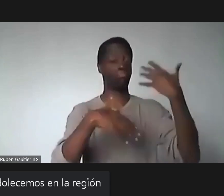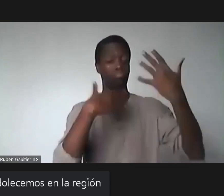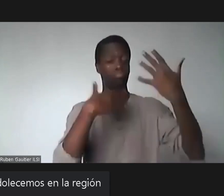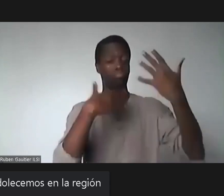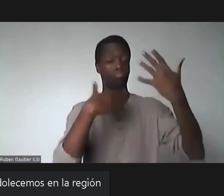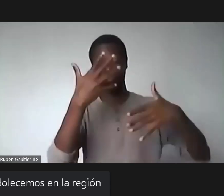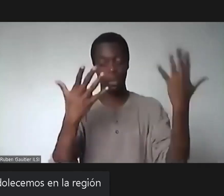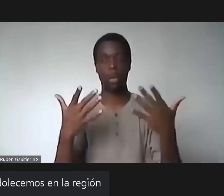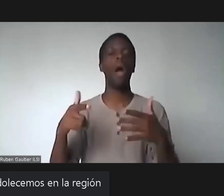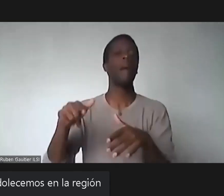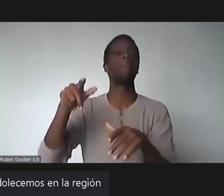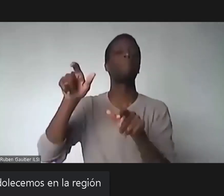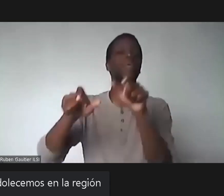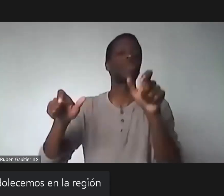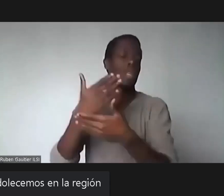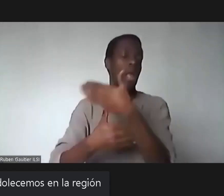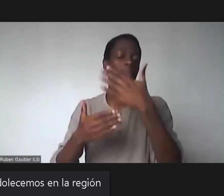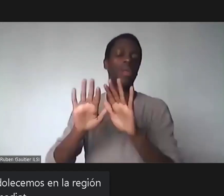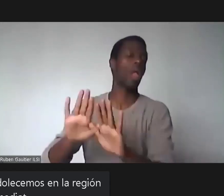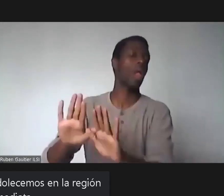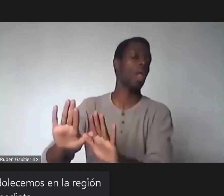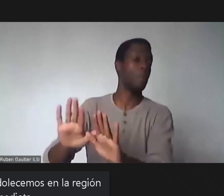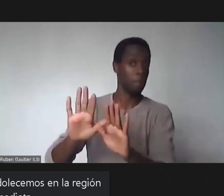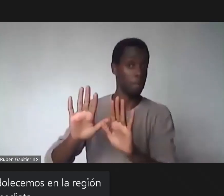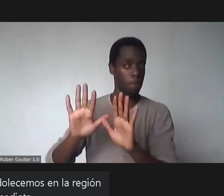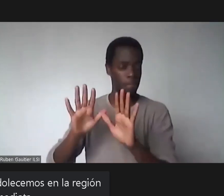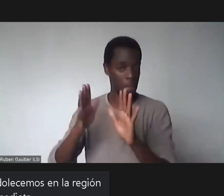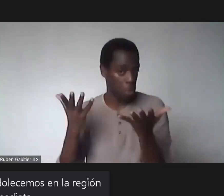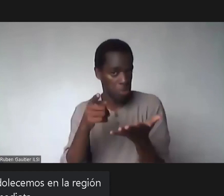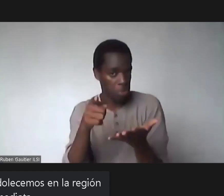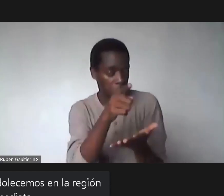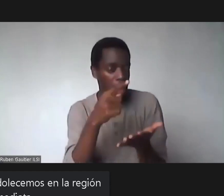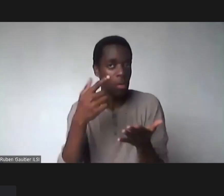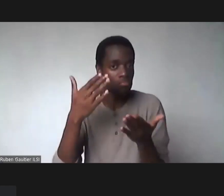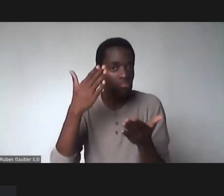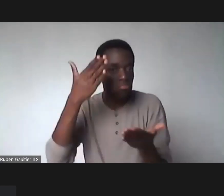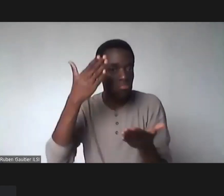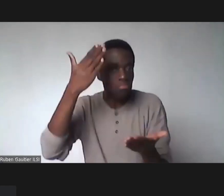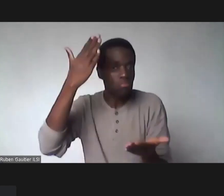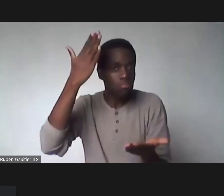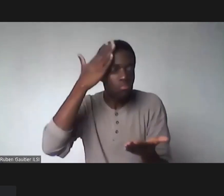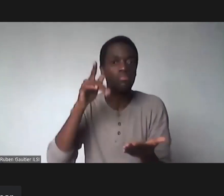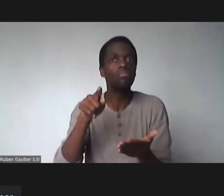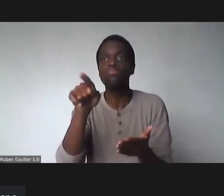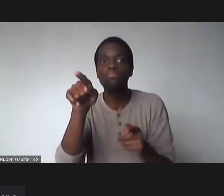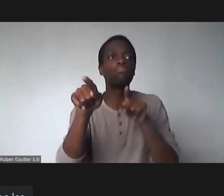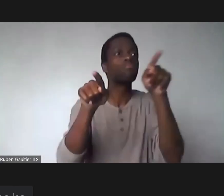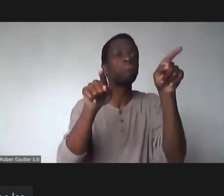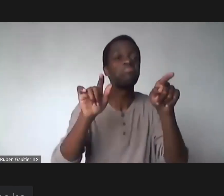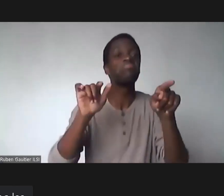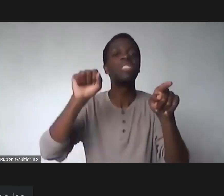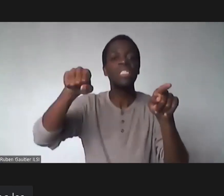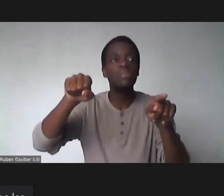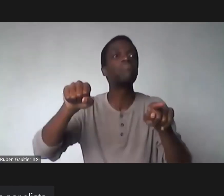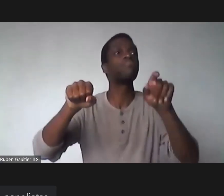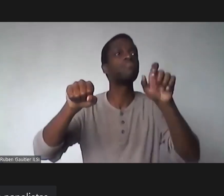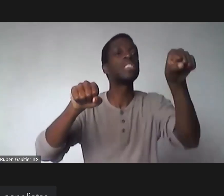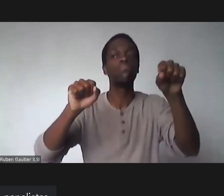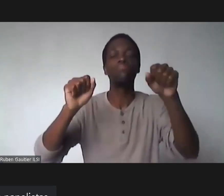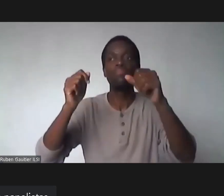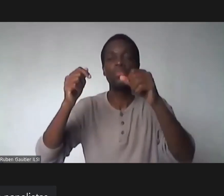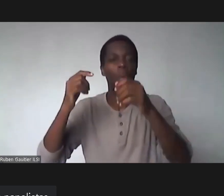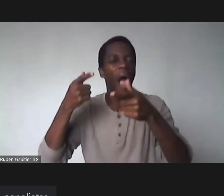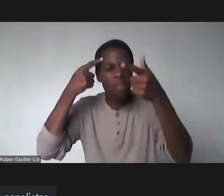que hayan escuchado o conocido. Y por el otro lado, plantearle también a los panelistas este tema de